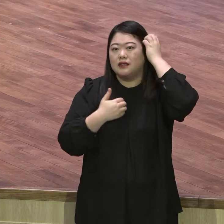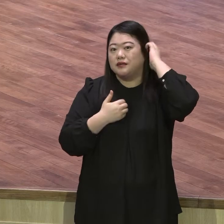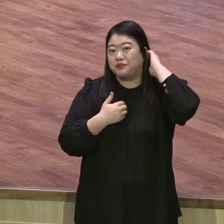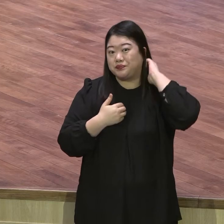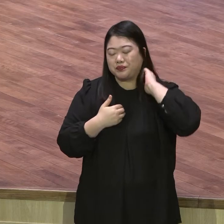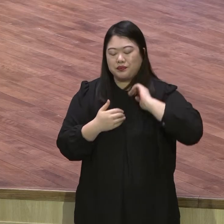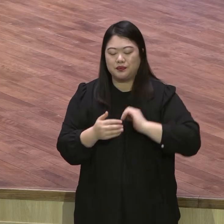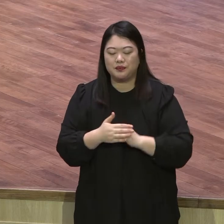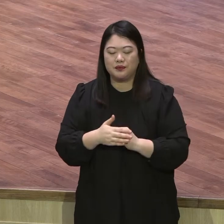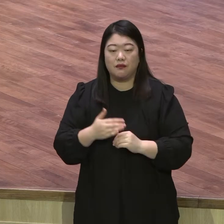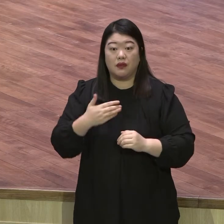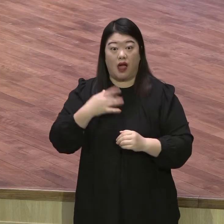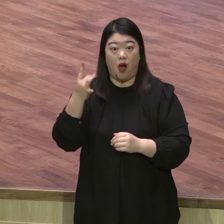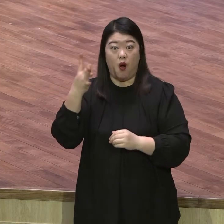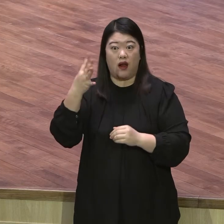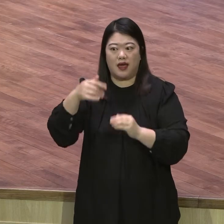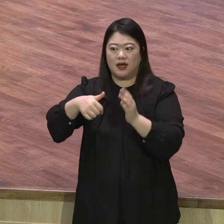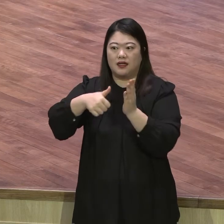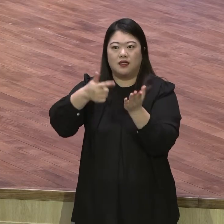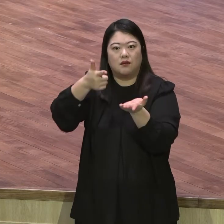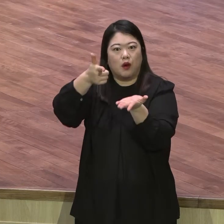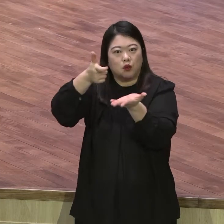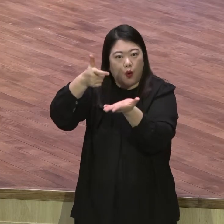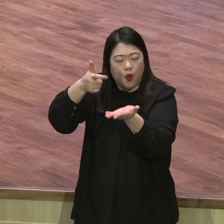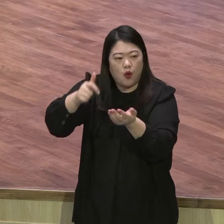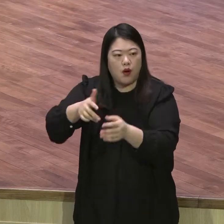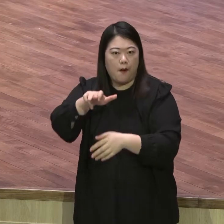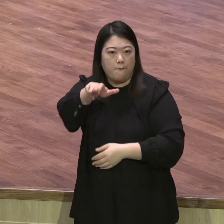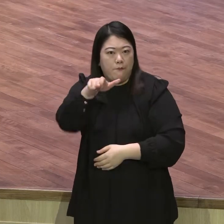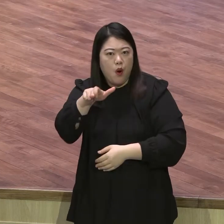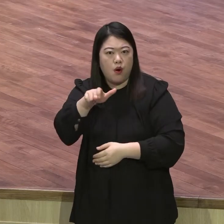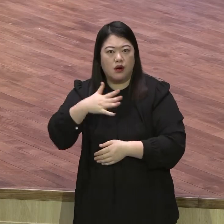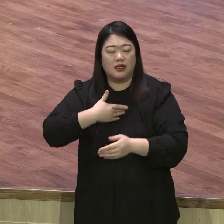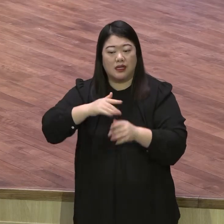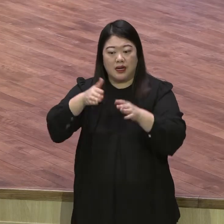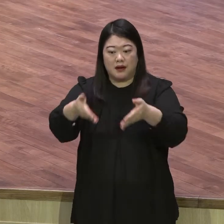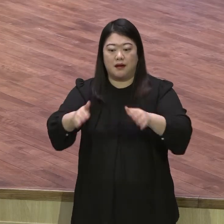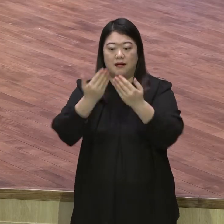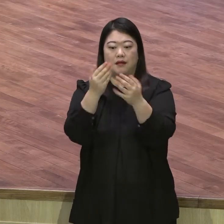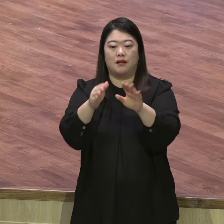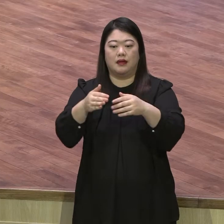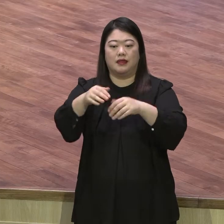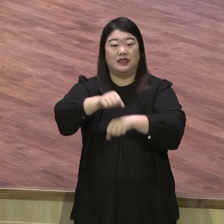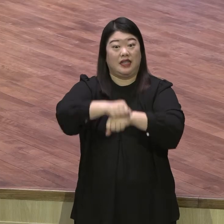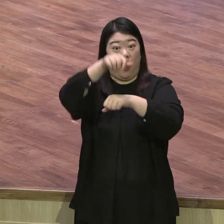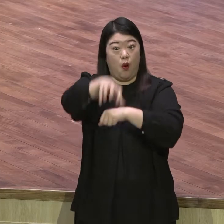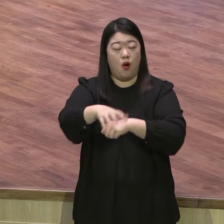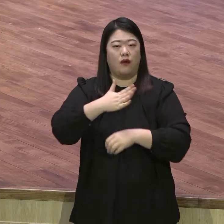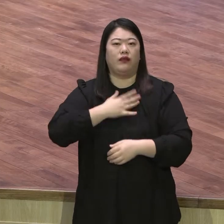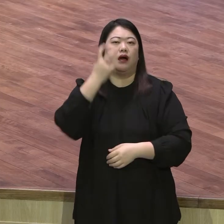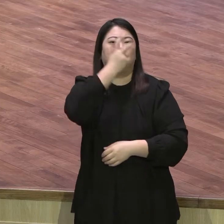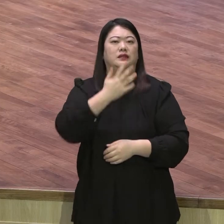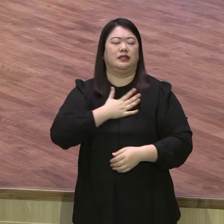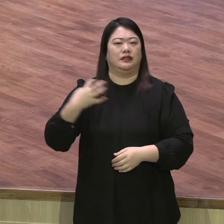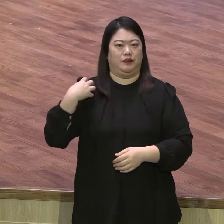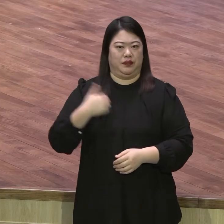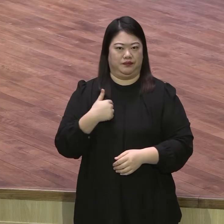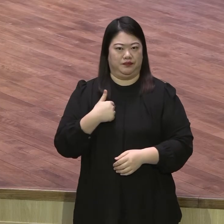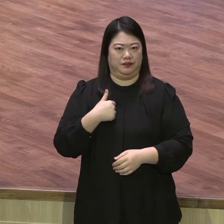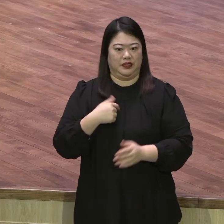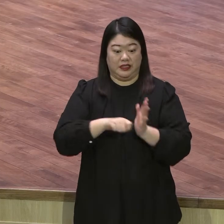반장가지고 딱 내무반에 큰 거울이 있습니다. 딱 쳐다보고 하나님 내가 신앙생활을